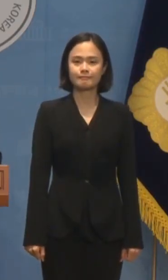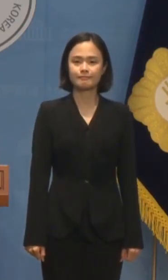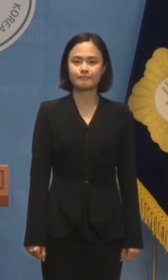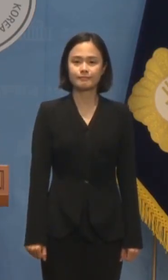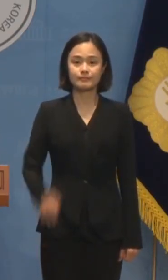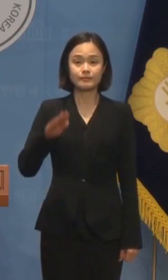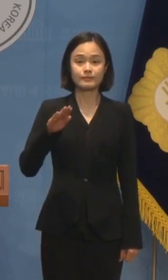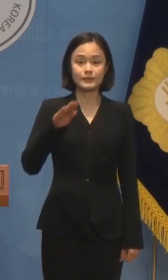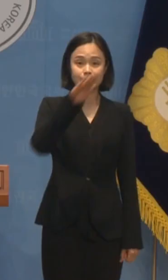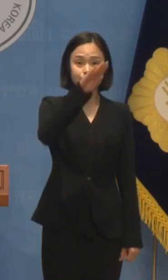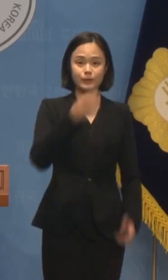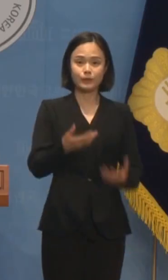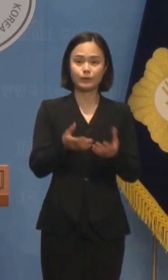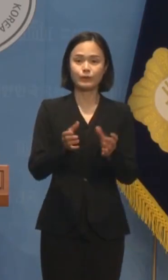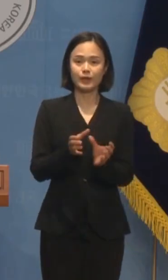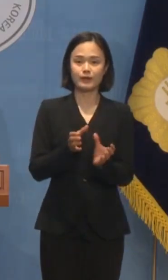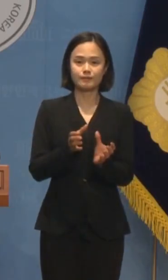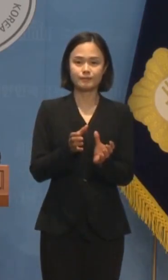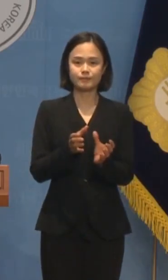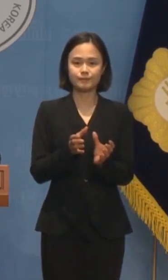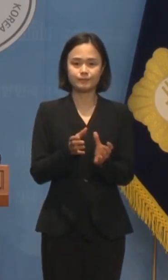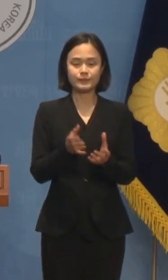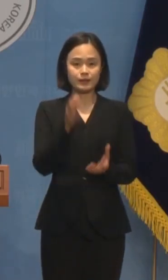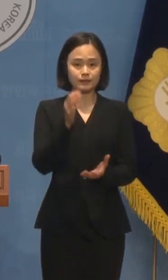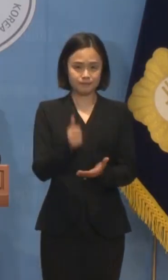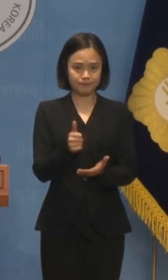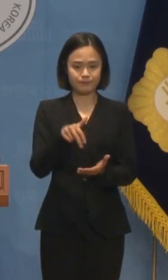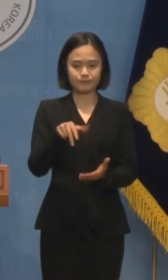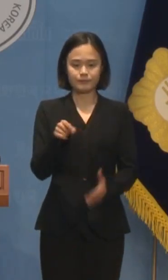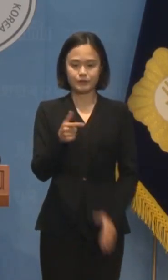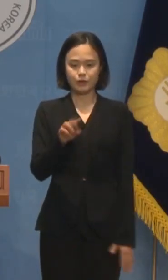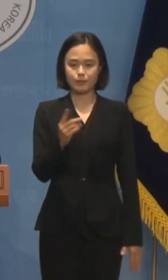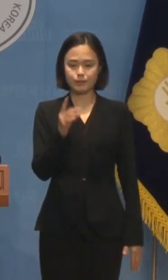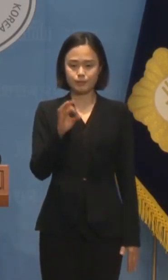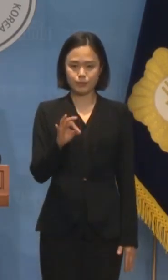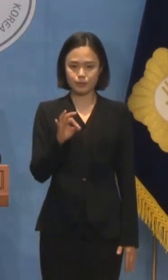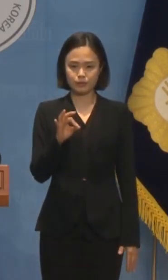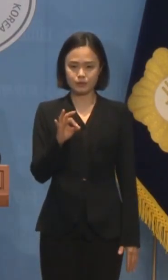네, 진보당 원내부대표 전종덕입니다.